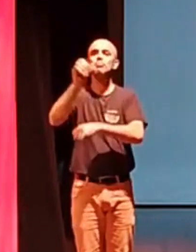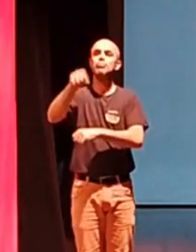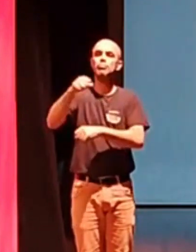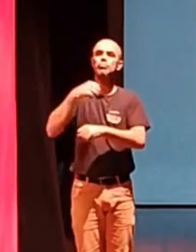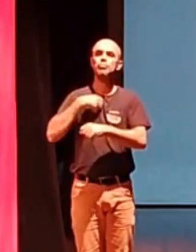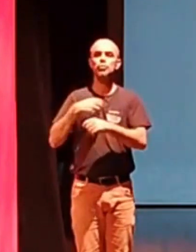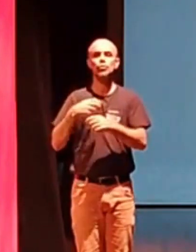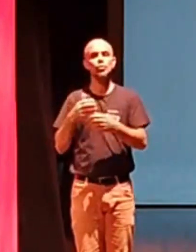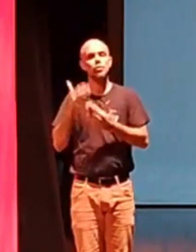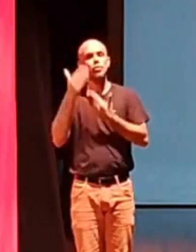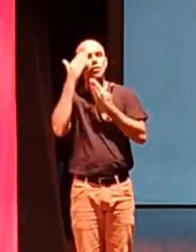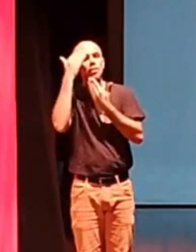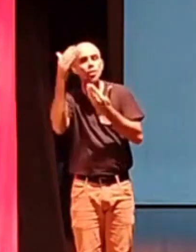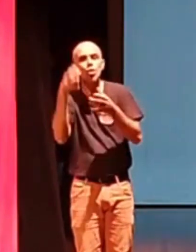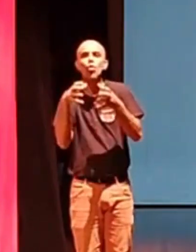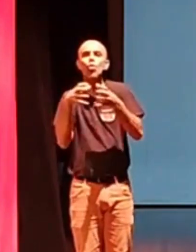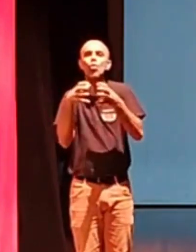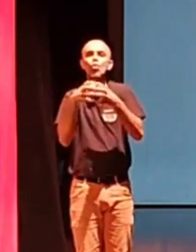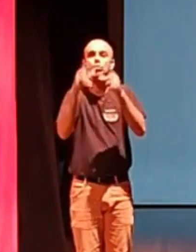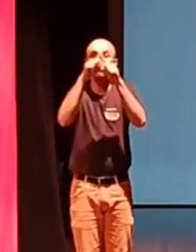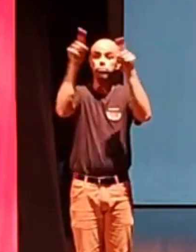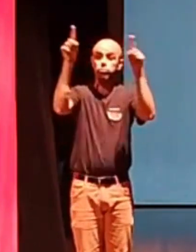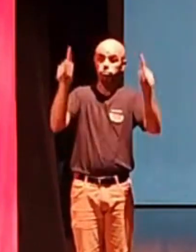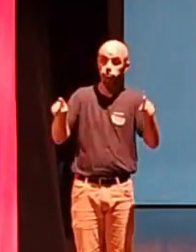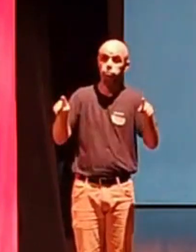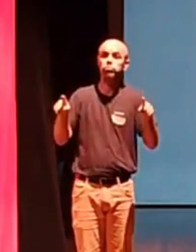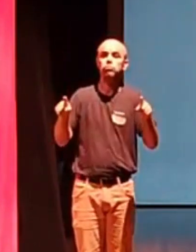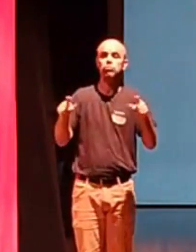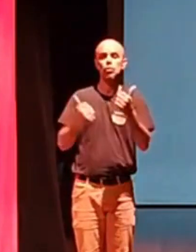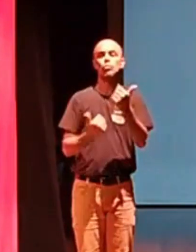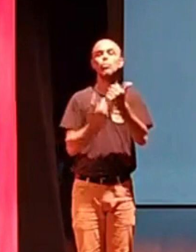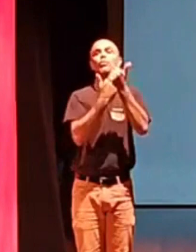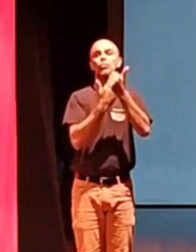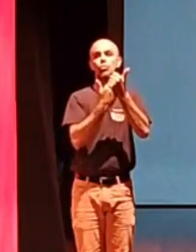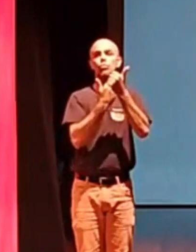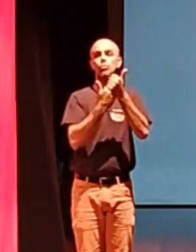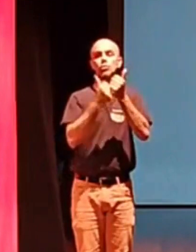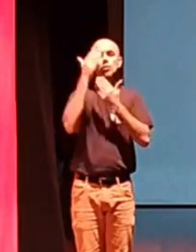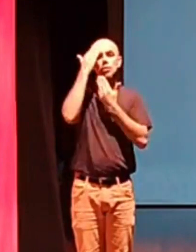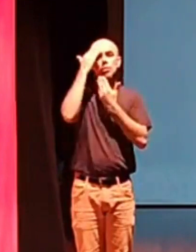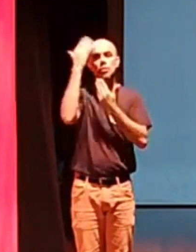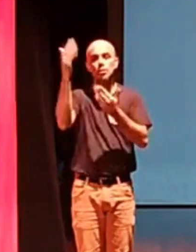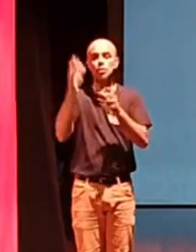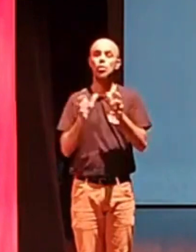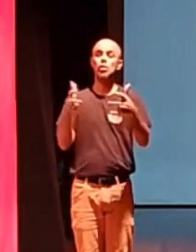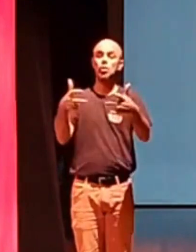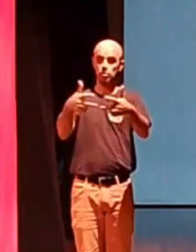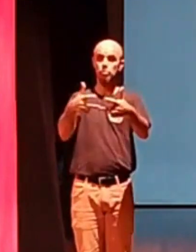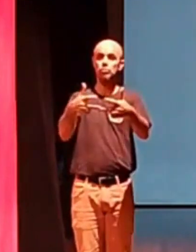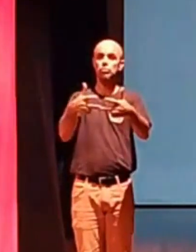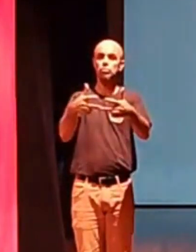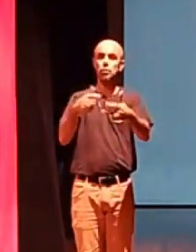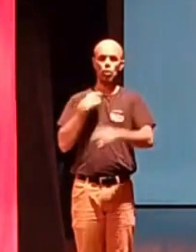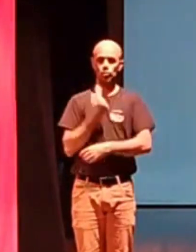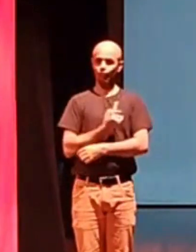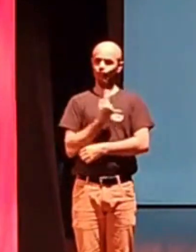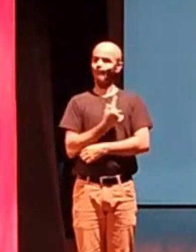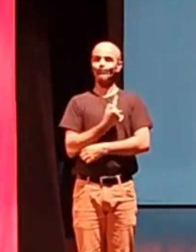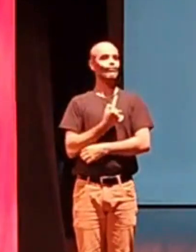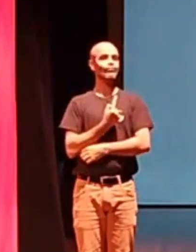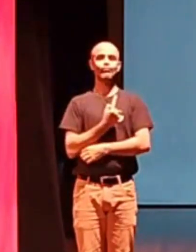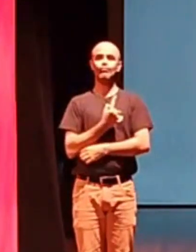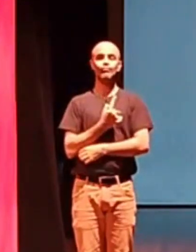o corpo docente, né, dos funcionários da prefeitura que estão nos apoiando. Também agradecer a Câmara Municipal, porque ninguém faz nada